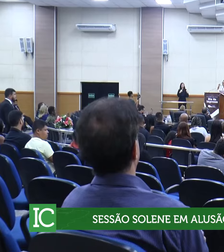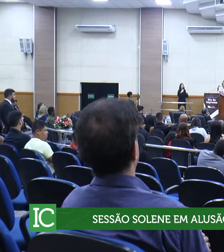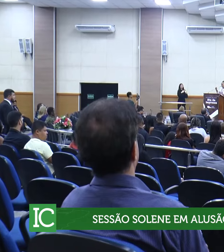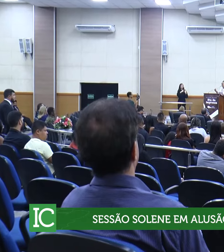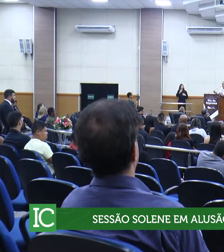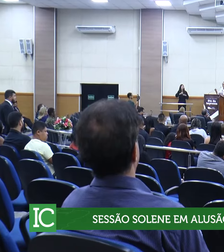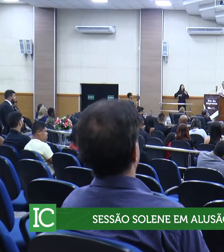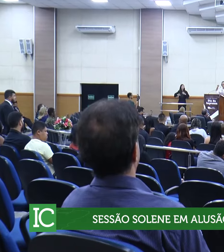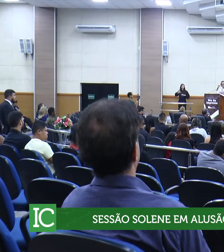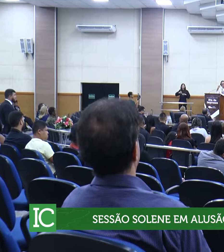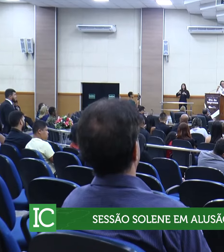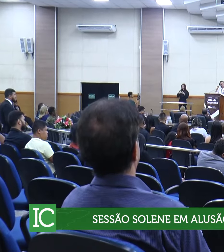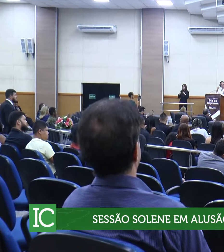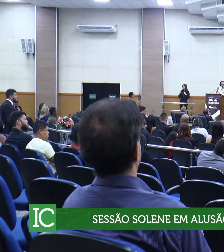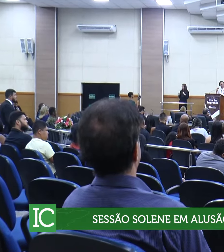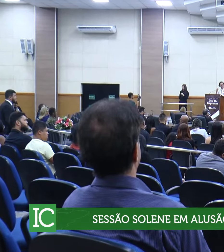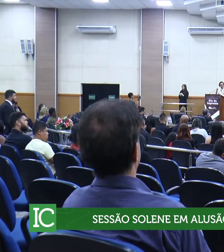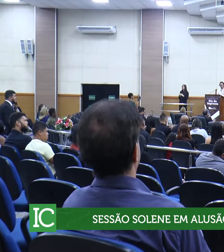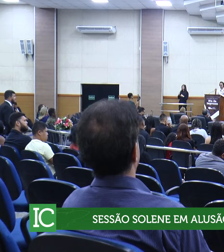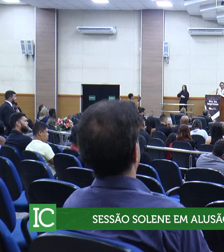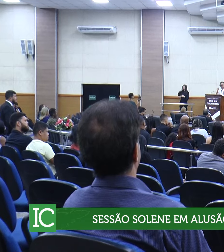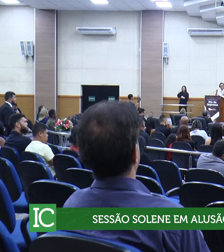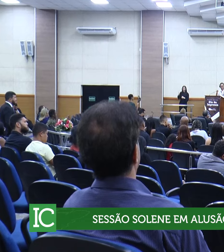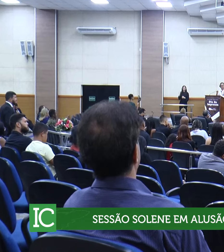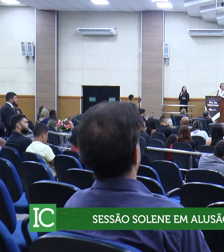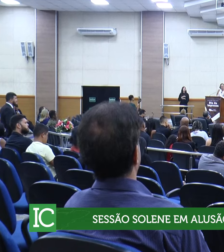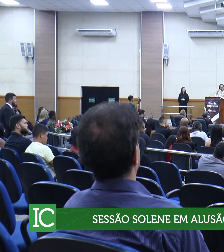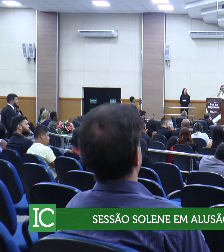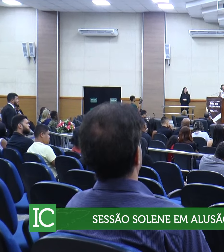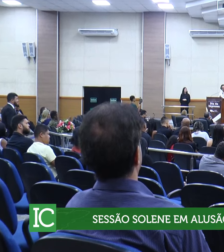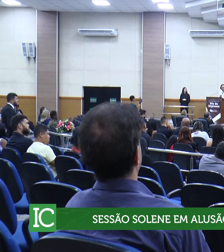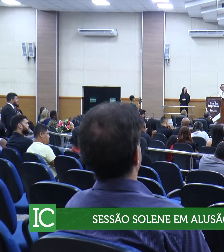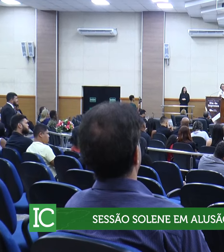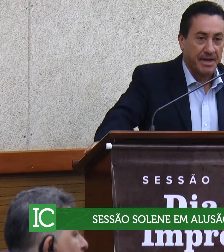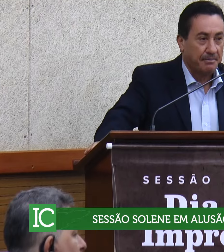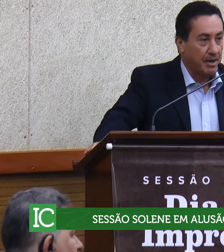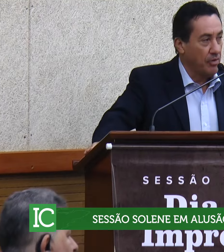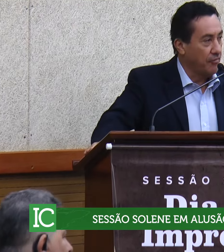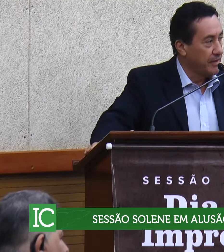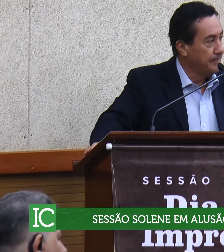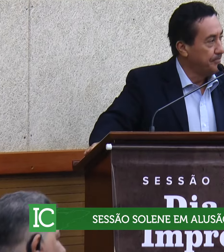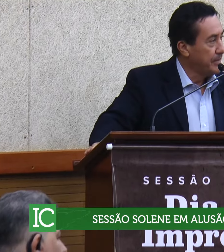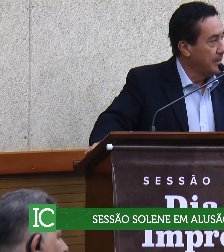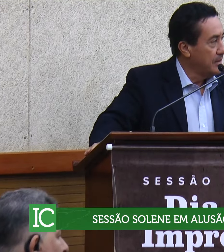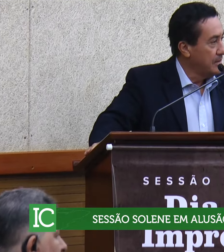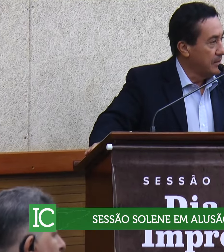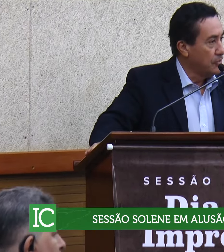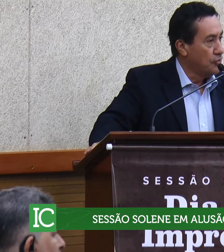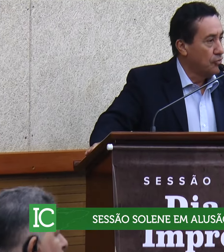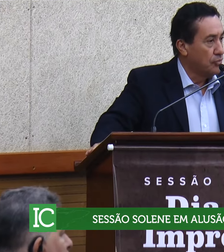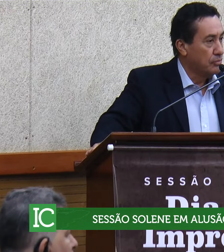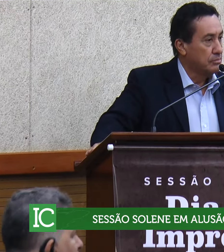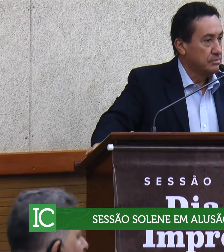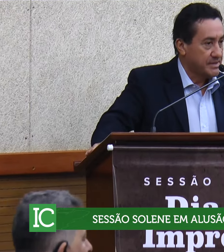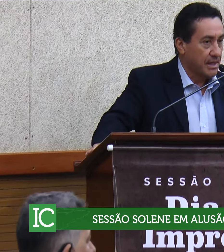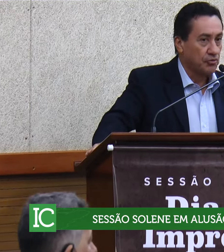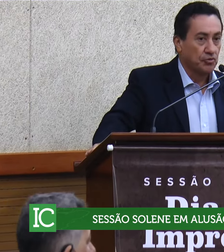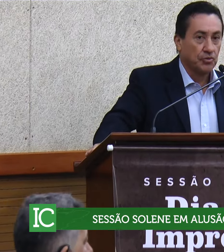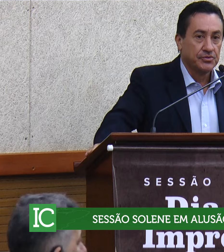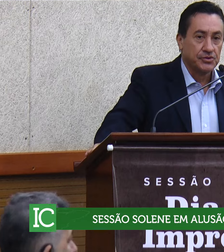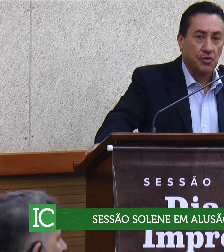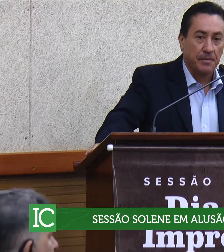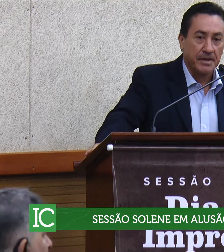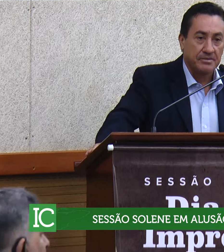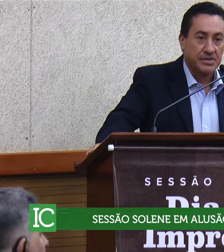A iniciativa da homenagem foi um projeto partido do ex-vereador Nonato Dourado, que também é jornalista